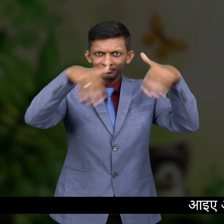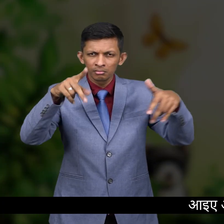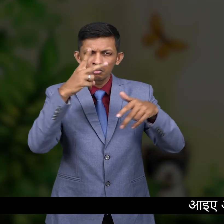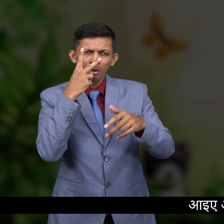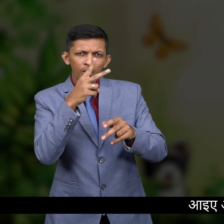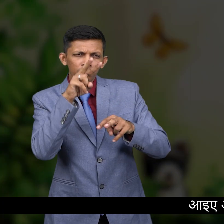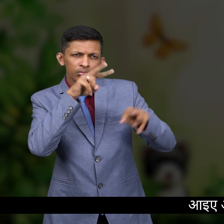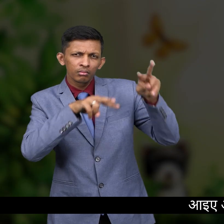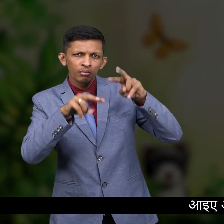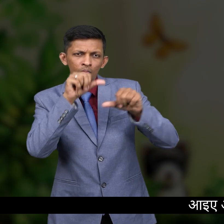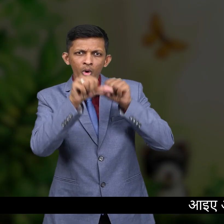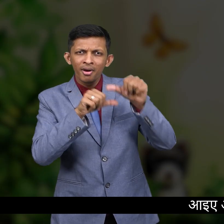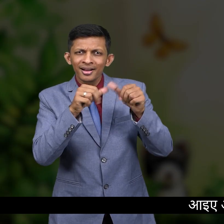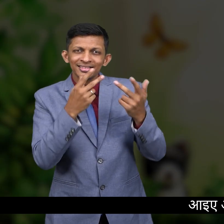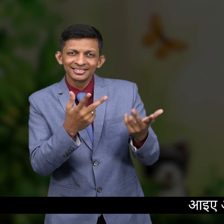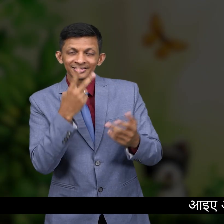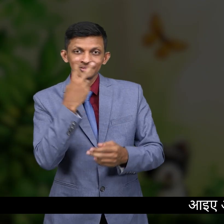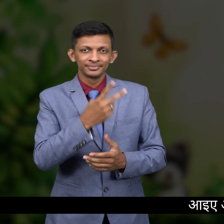देखें।